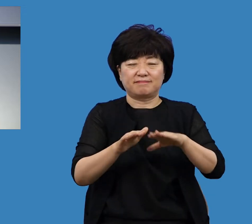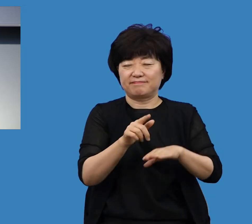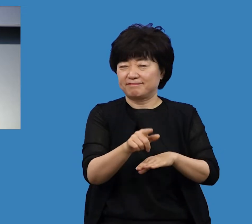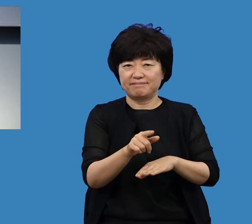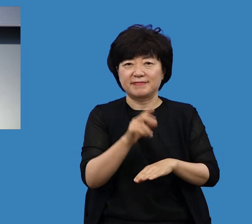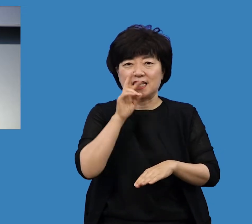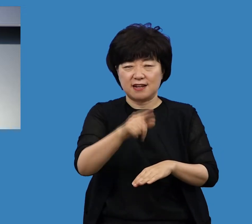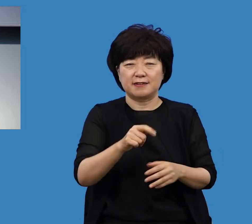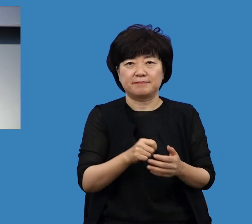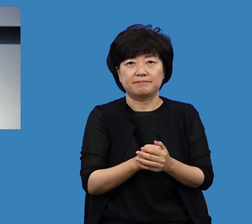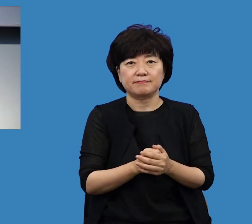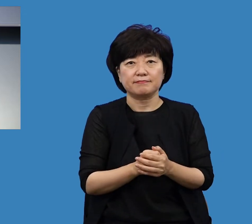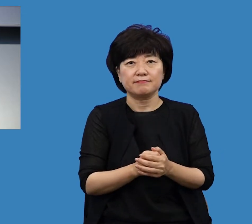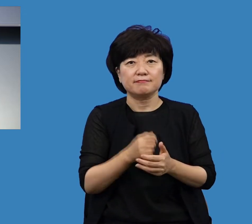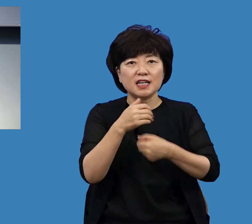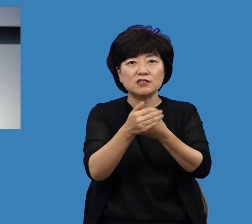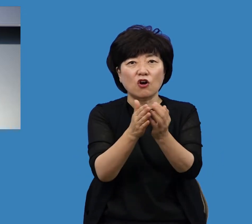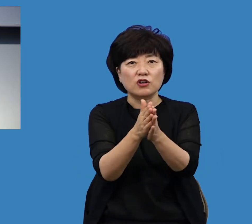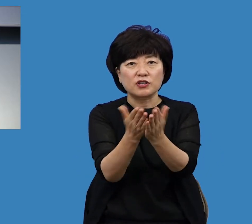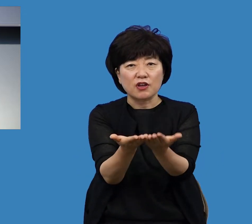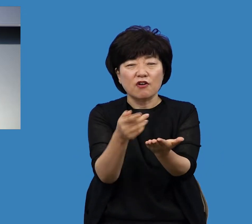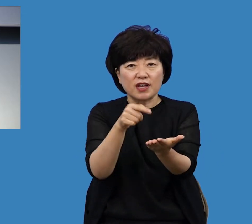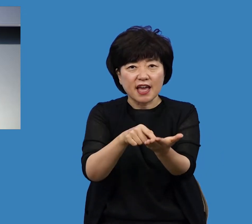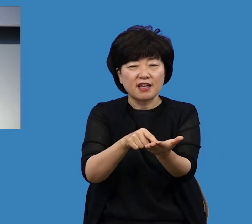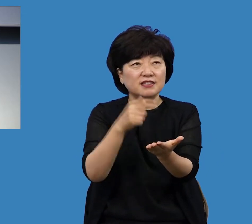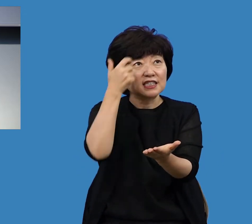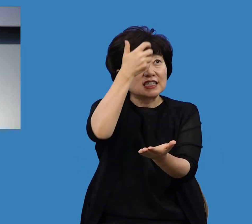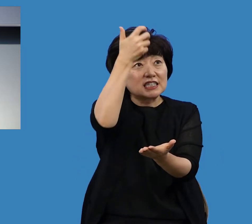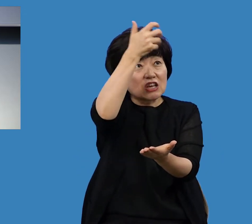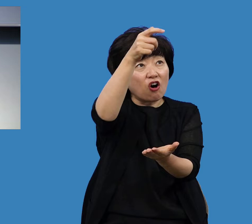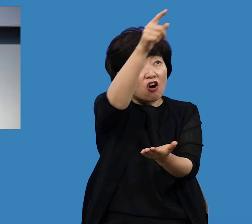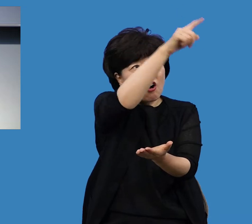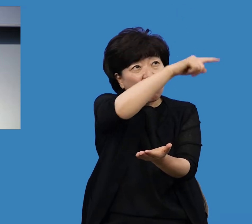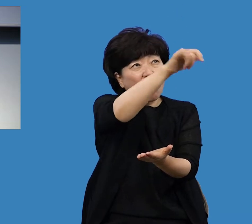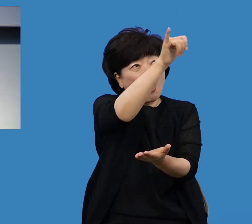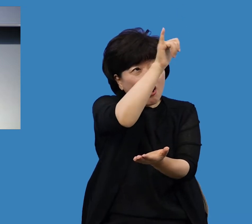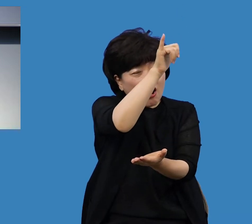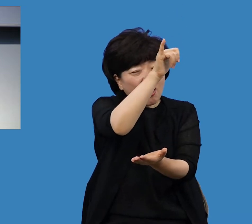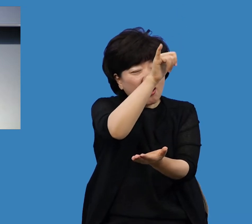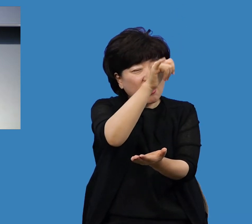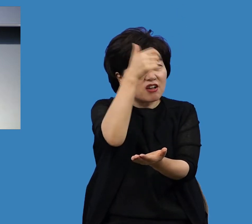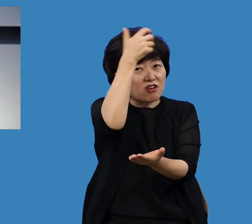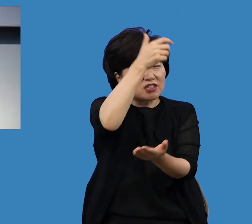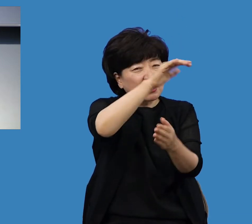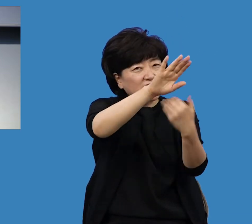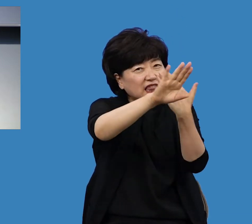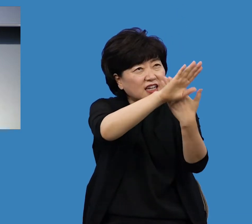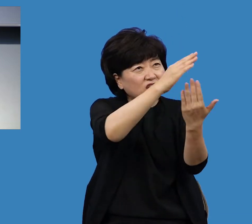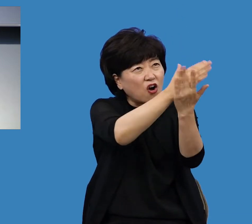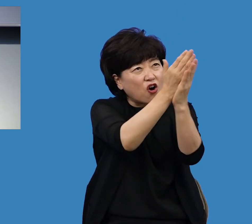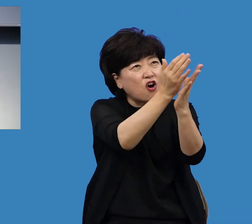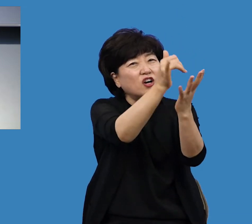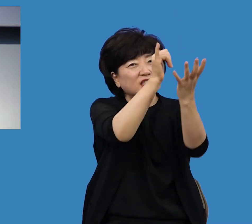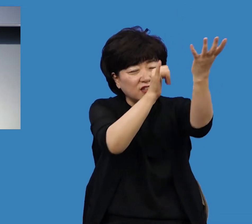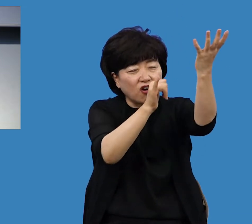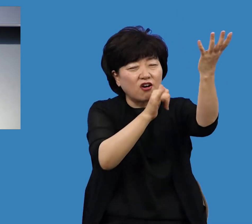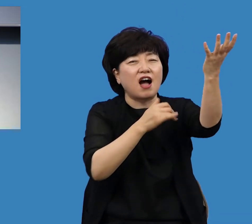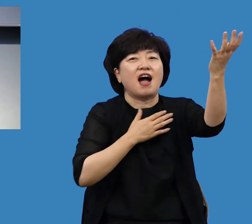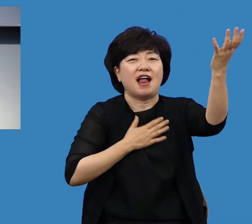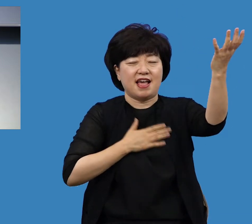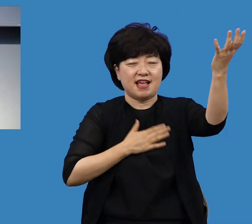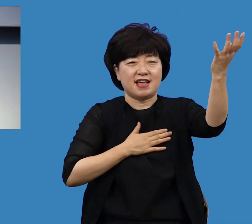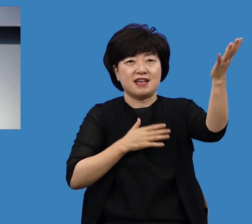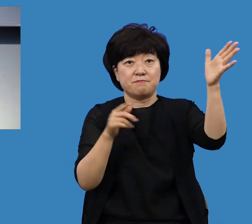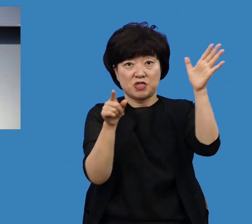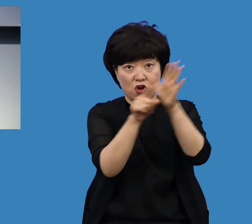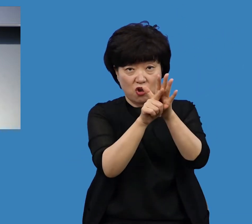존재가 있다고 얘기를 합니다. 여러분 이것을 믿으십니까? 영적인 다른 존재가 있다고 하는 것을 믿으십니까? 네, 이것을 믿지 않으면